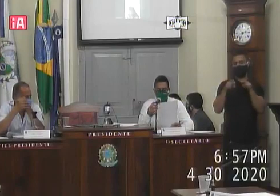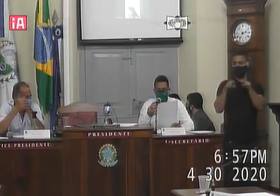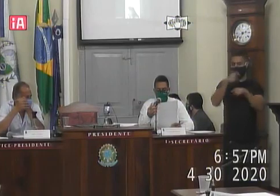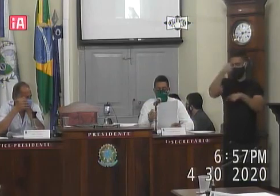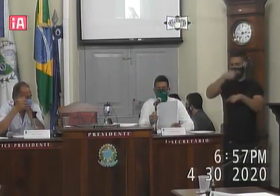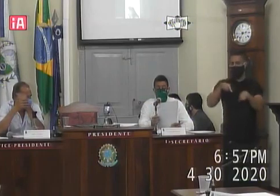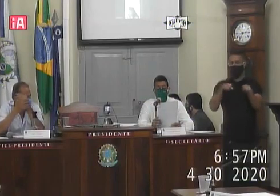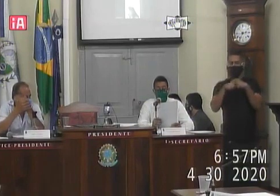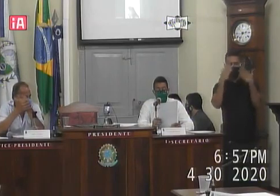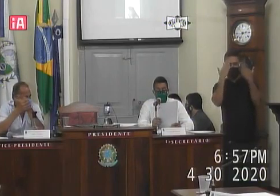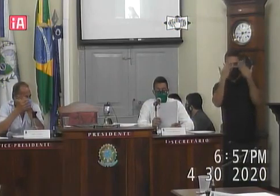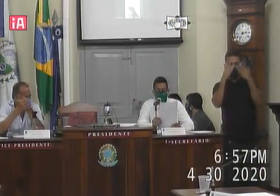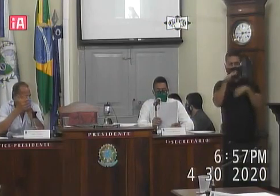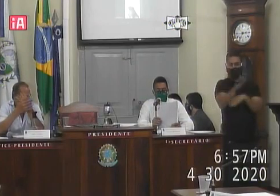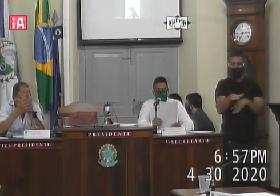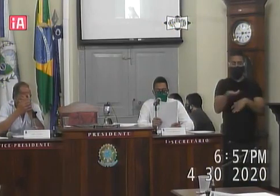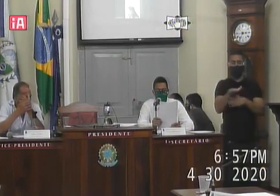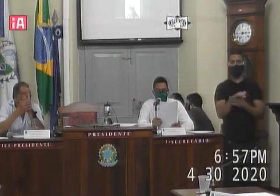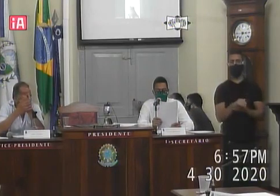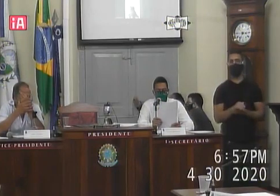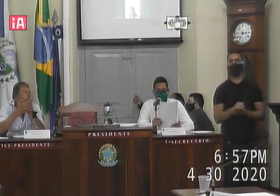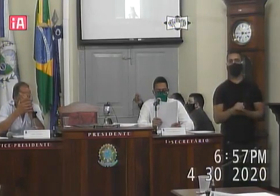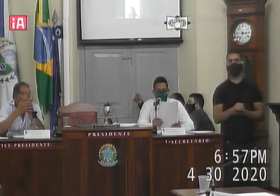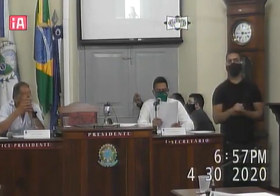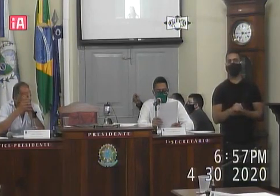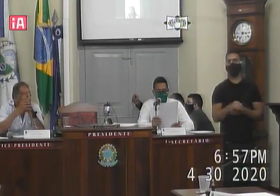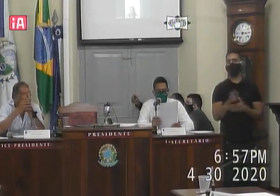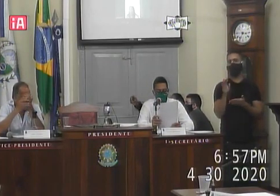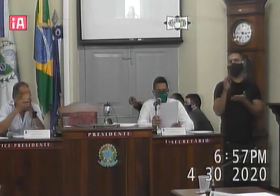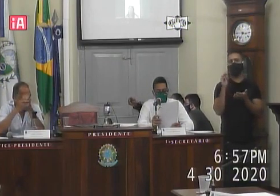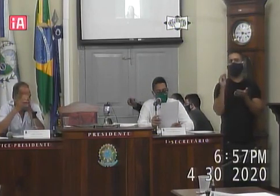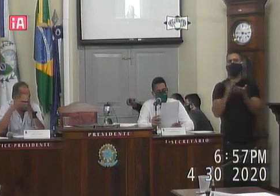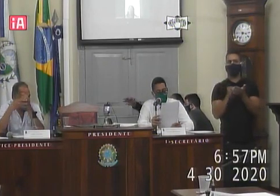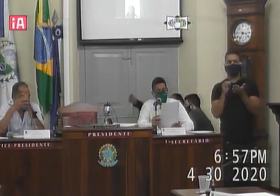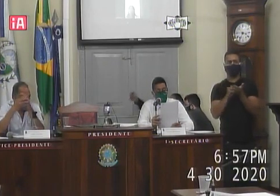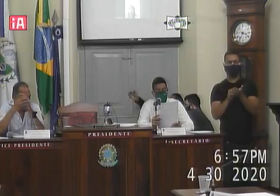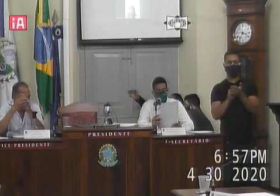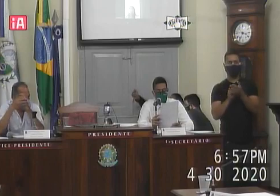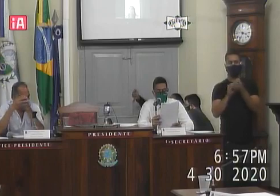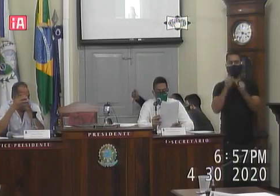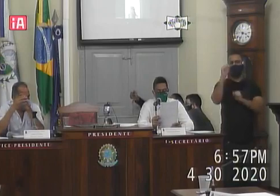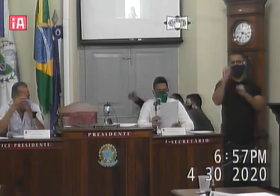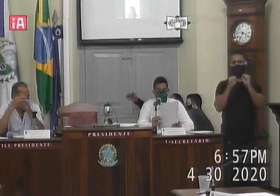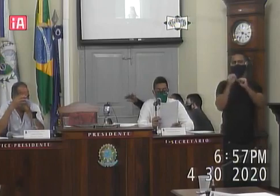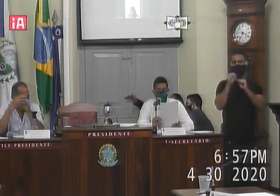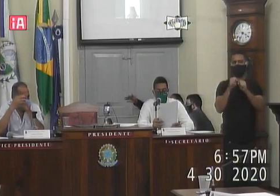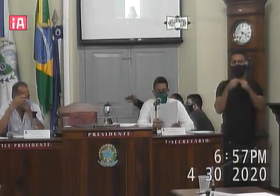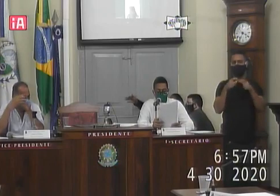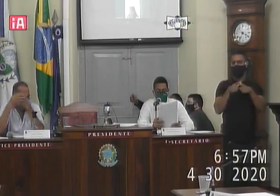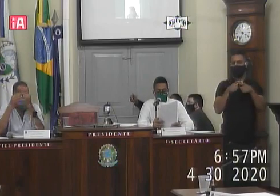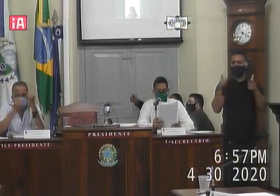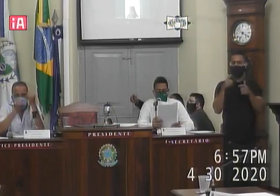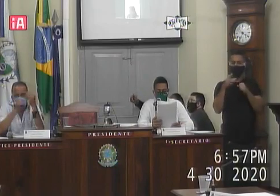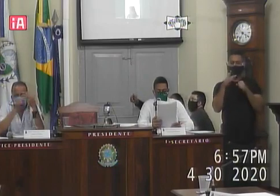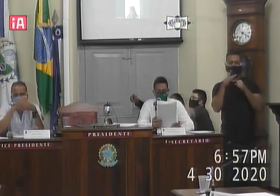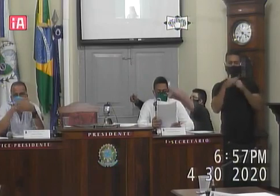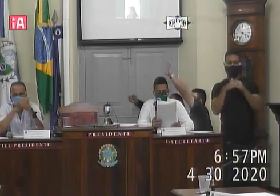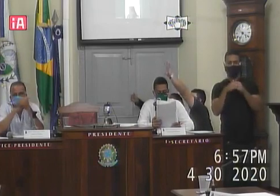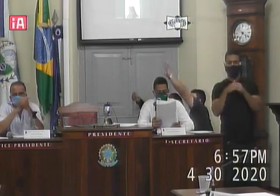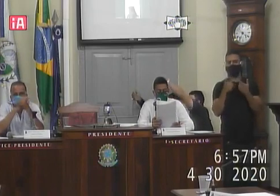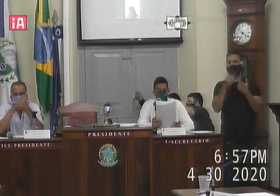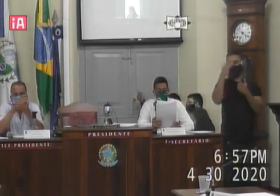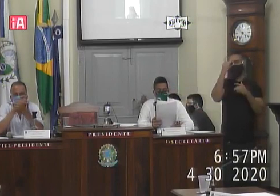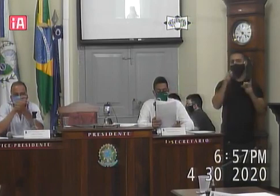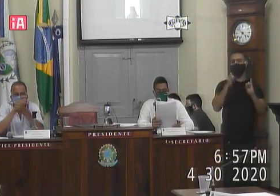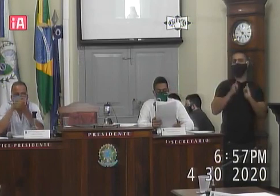psíquico das crianças. A falta da prática de esporte, segundo especialistas, aumenta o risco de doenças provocadas pelo